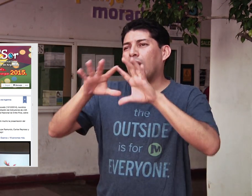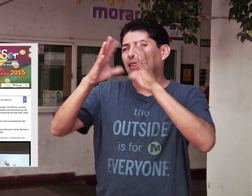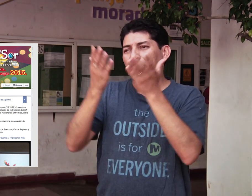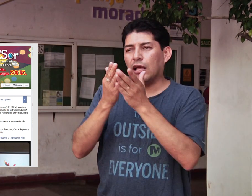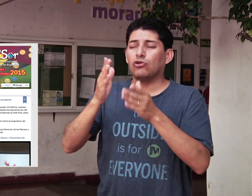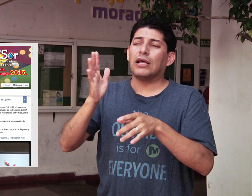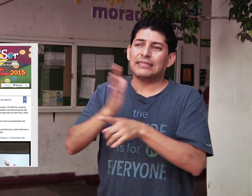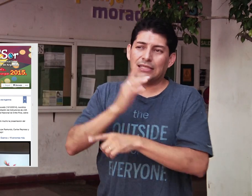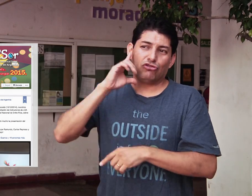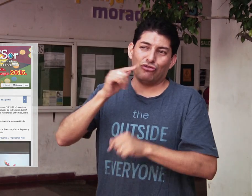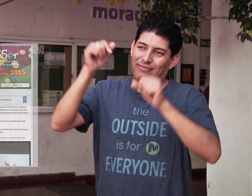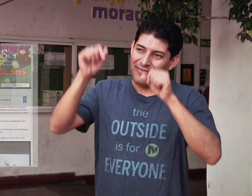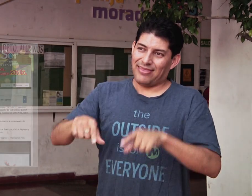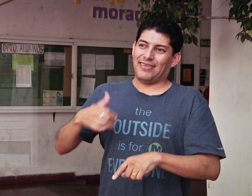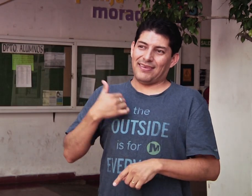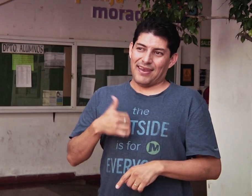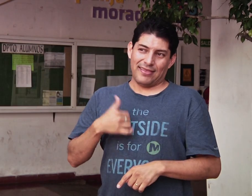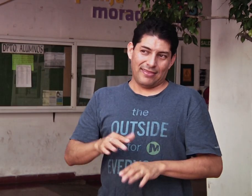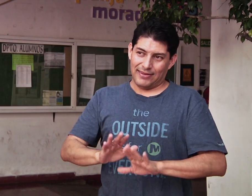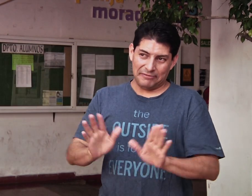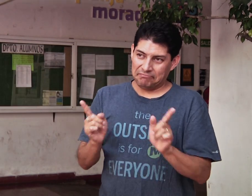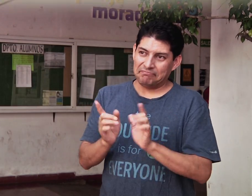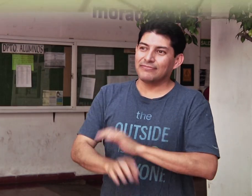Festival Internacional de Cine sordo de Argentina